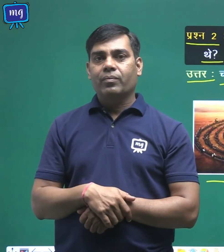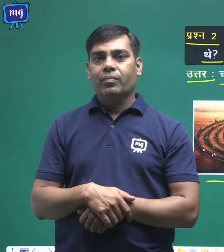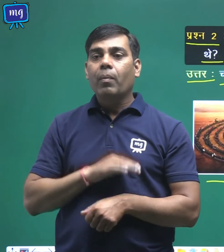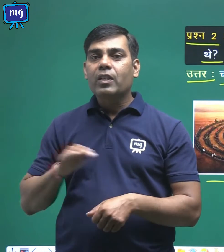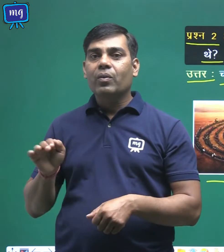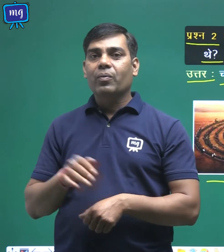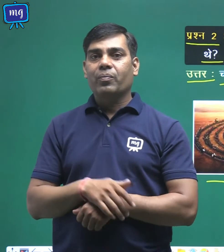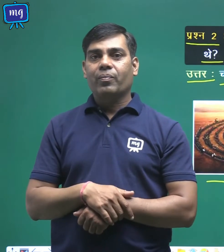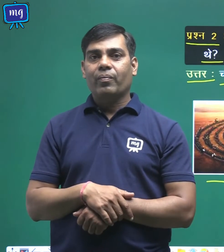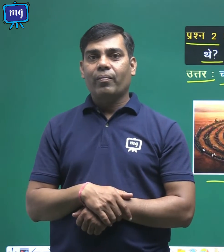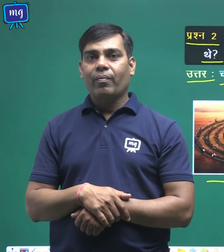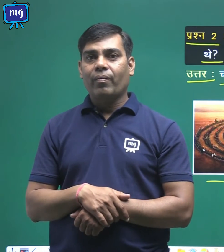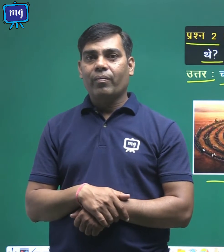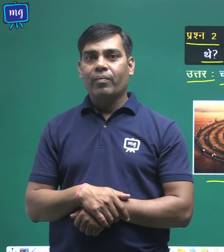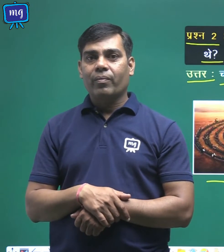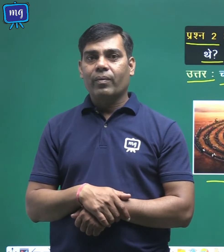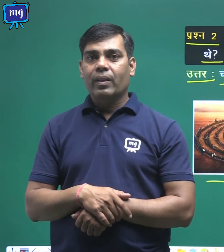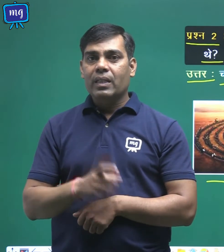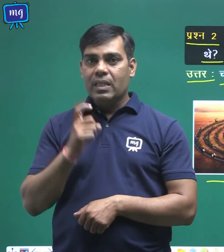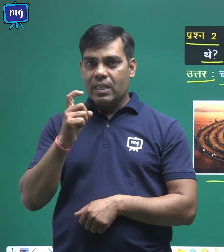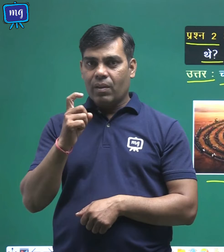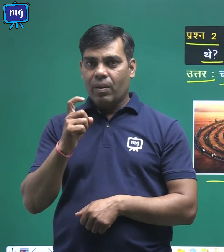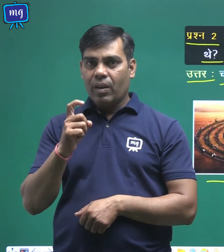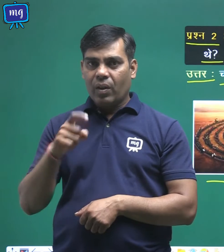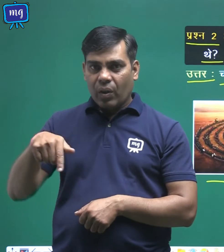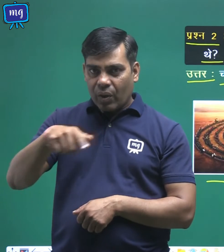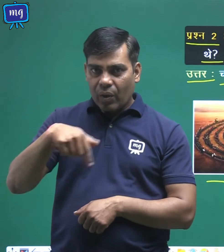बच्चों 7 घेरों को मिलाकर